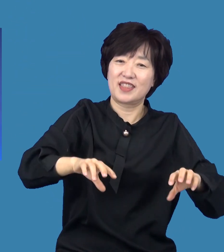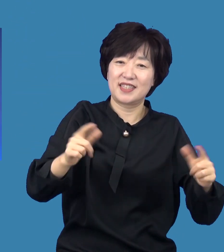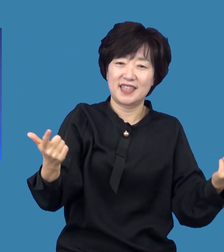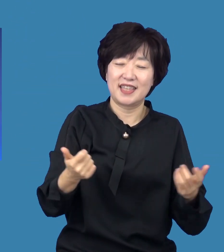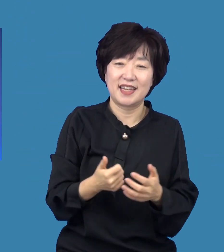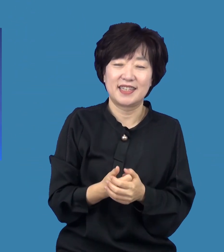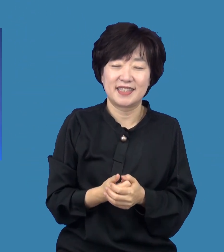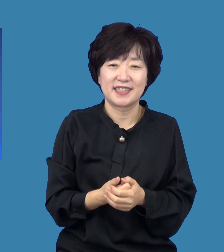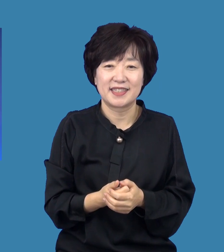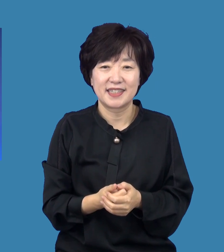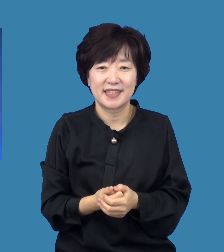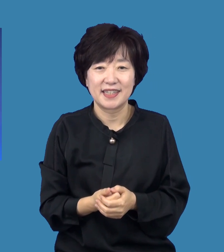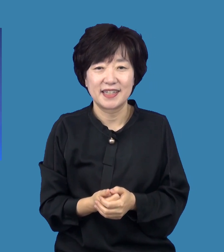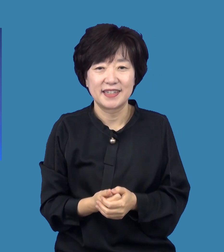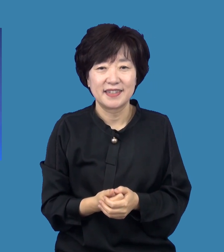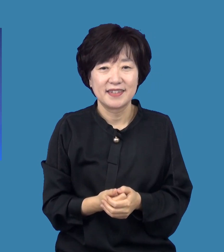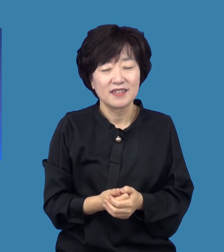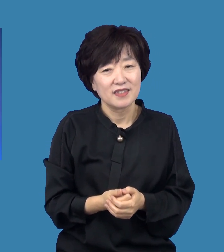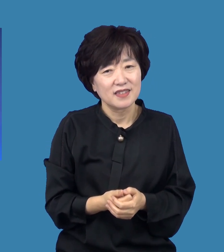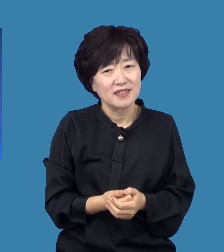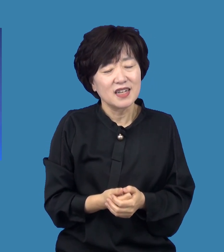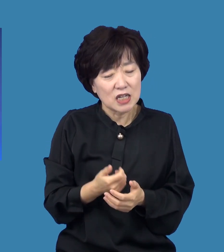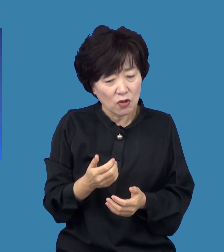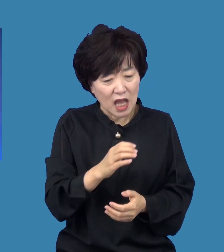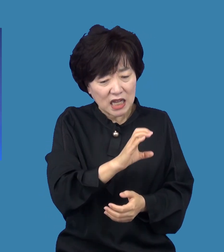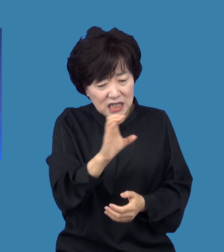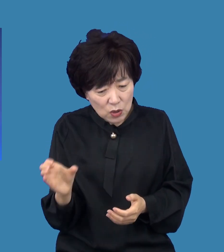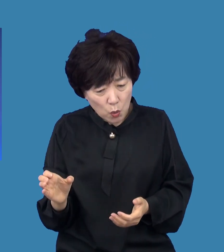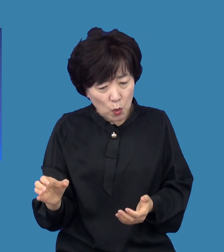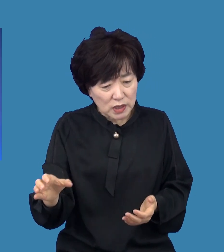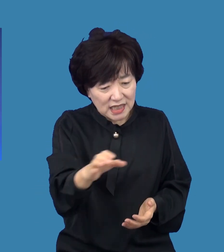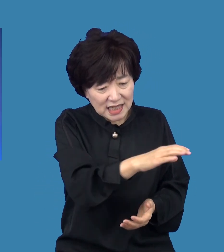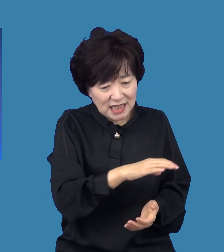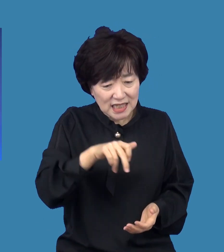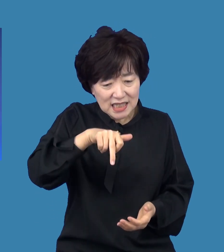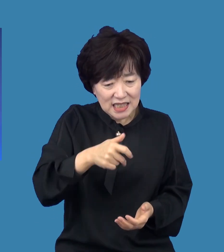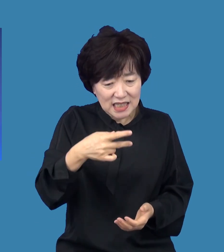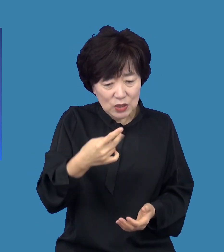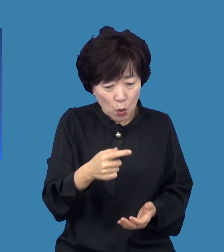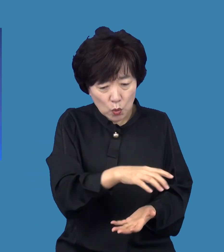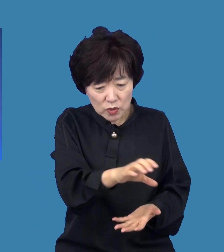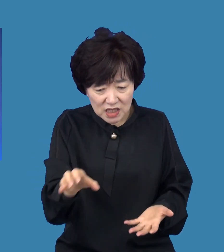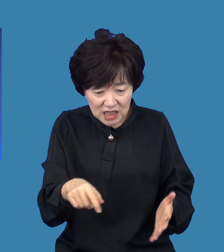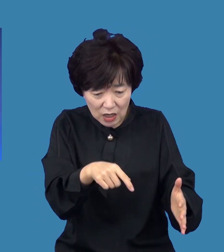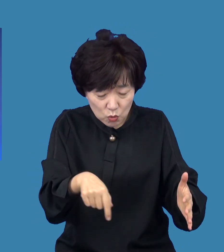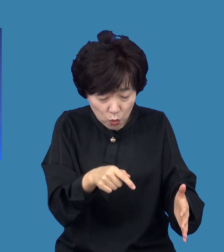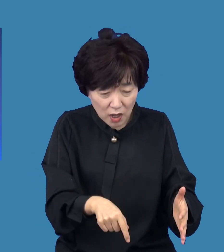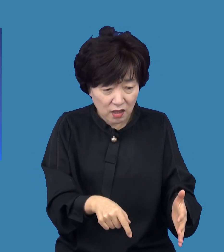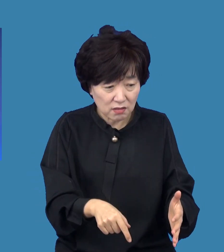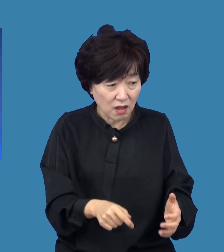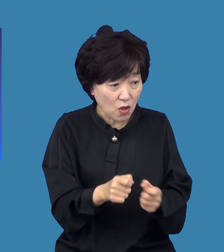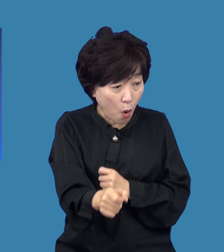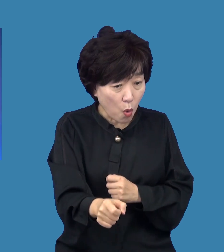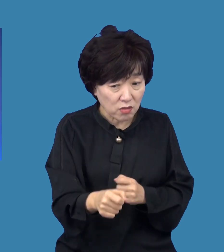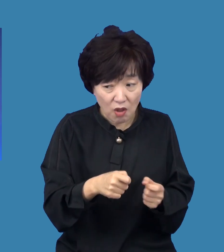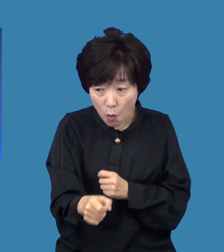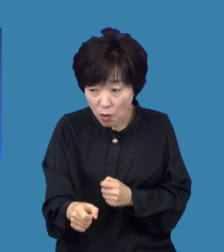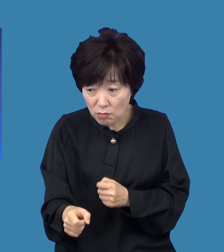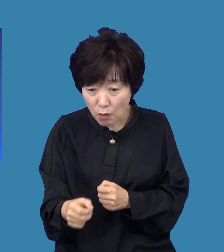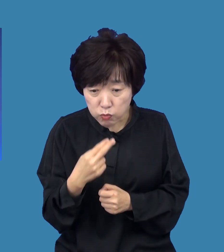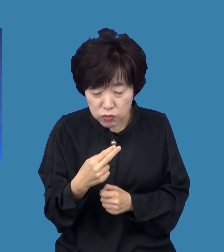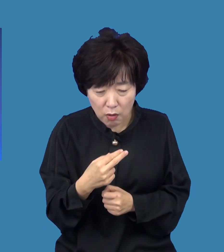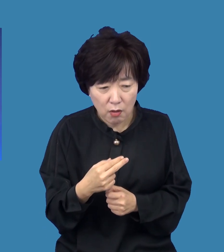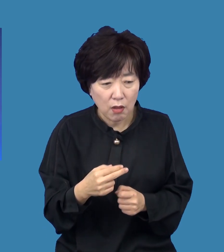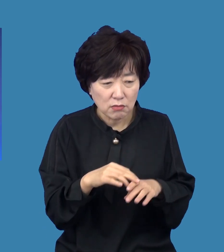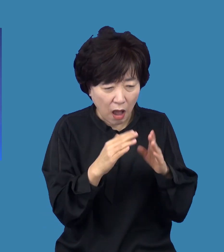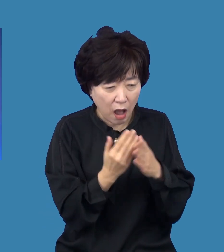그런데 불행하게도 크로노스의 시공간 안에는 영원한 것은 없습니다. 다 시간이 지나고 나면 사라지는